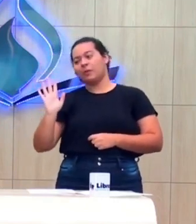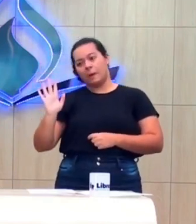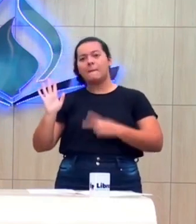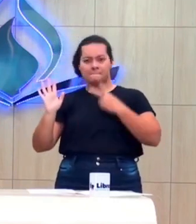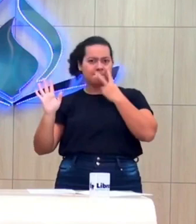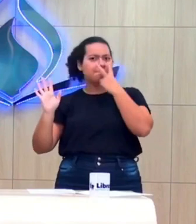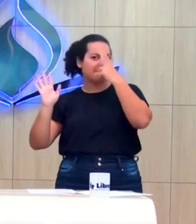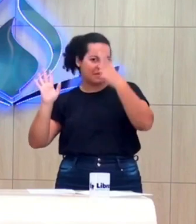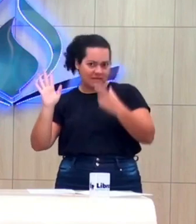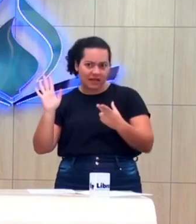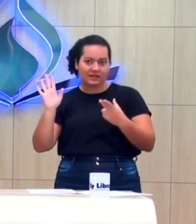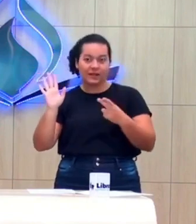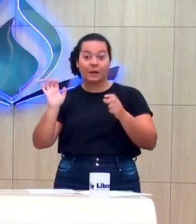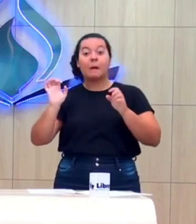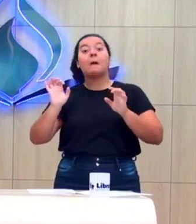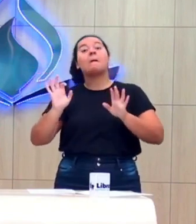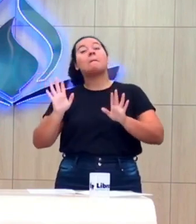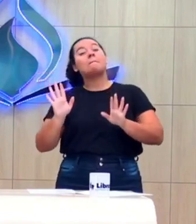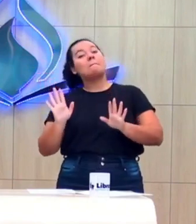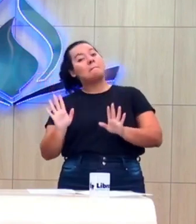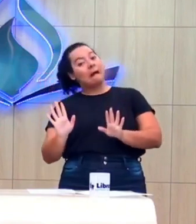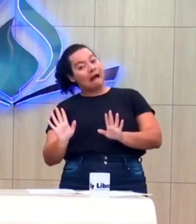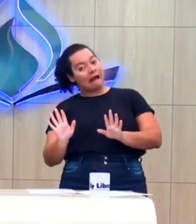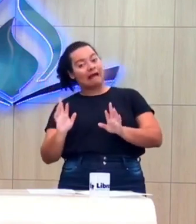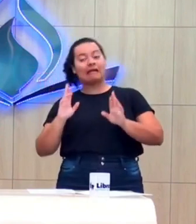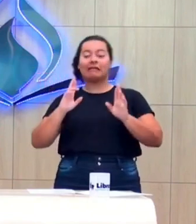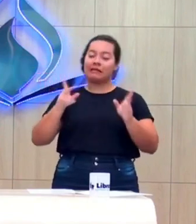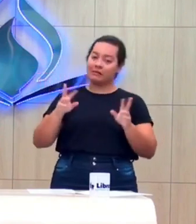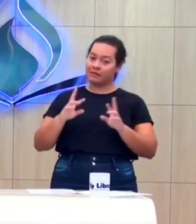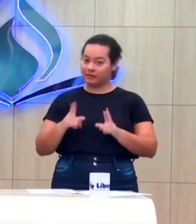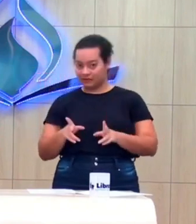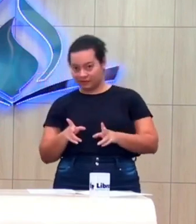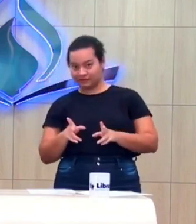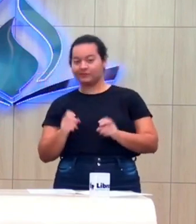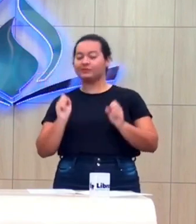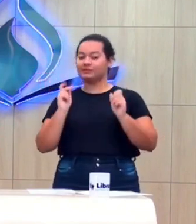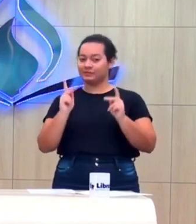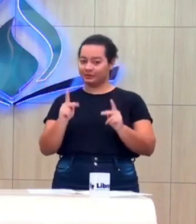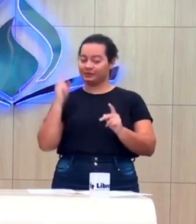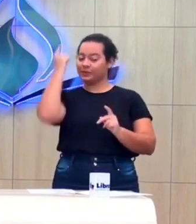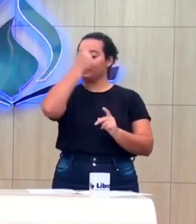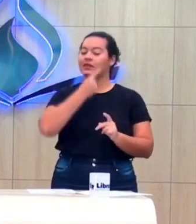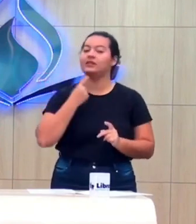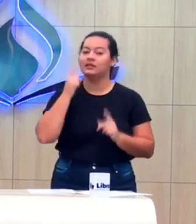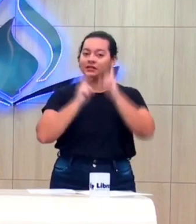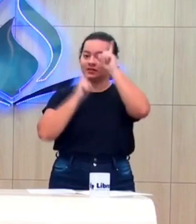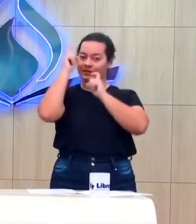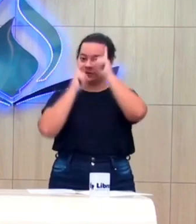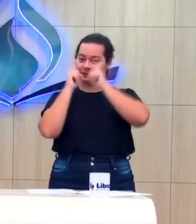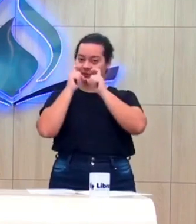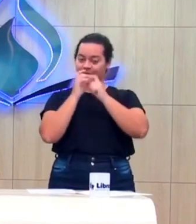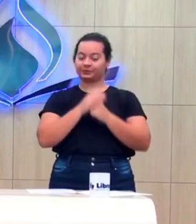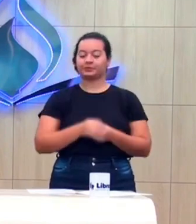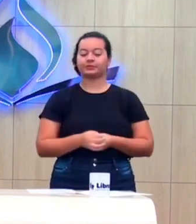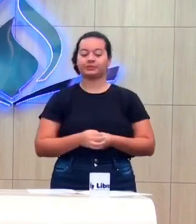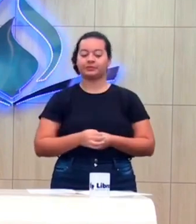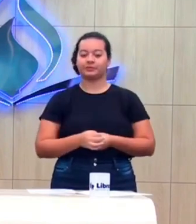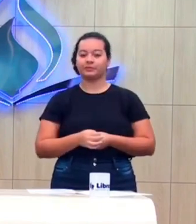bem parecidos, mas vai depender da forma que eu vou sinalizar, né? Da minha expressão. Outro